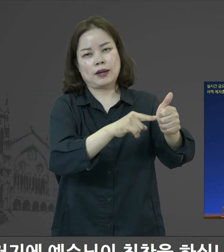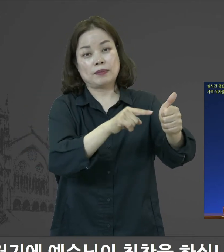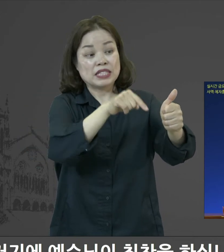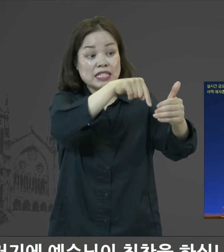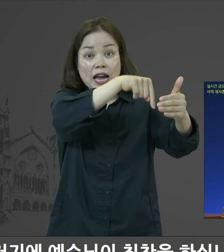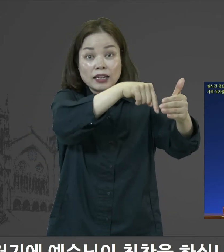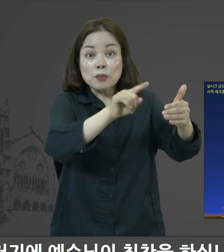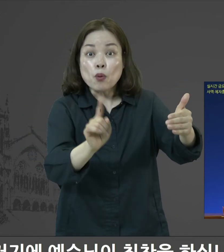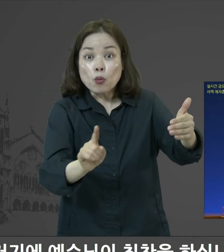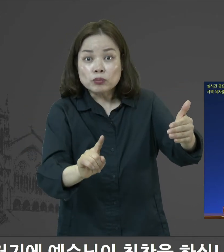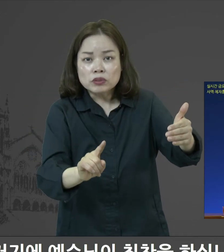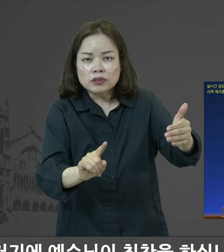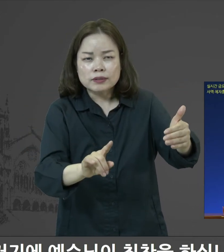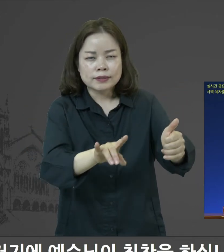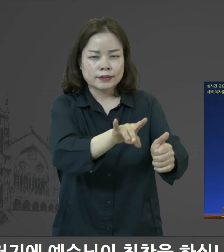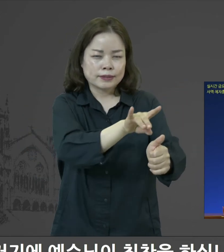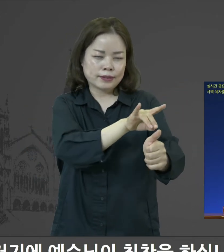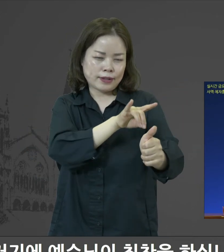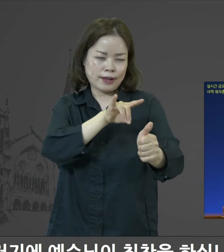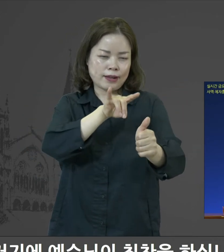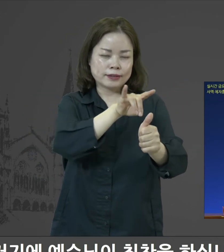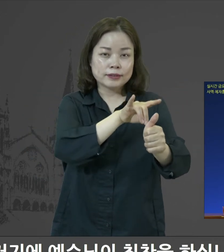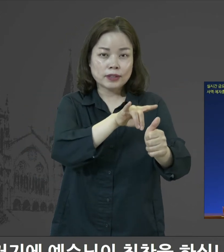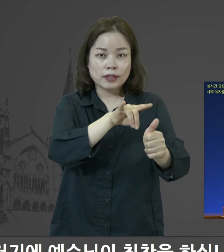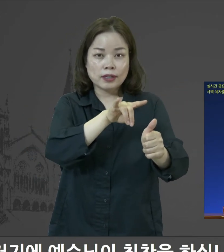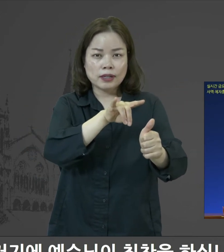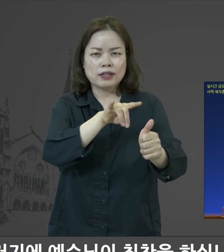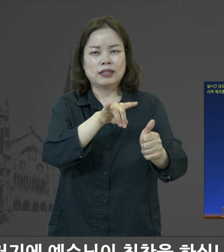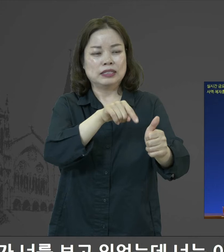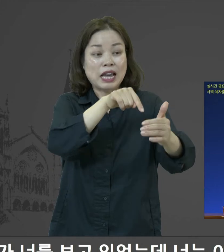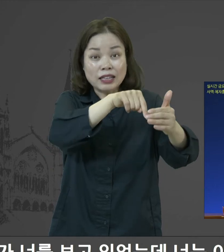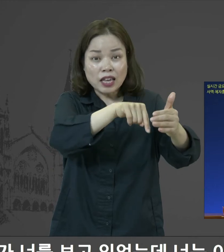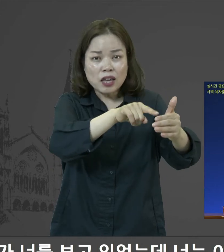안에는 뭐가 없다? 뭐가 없다?